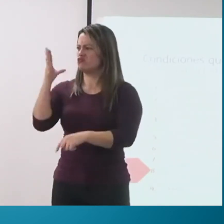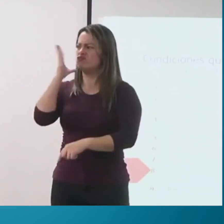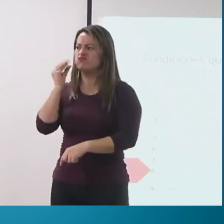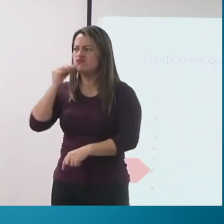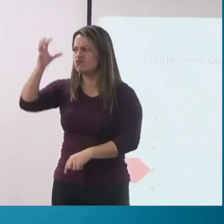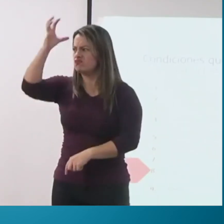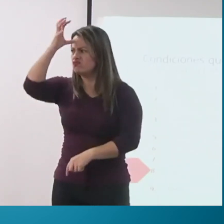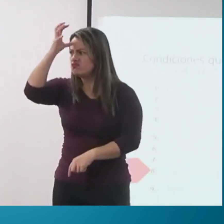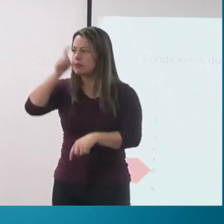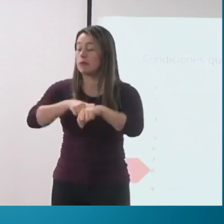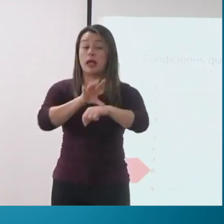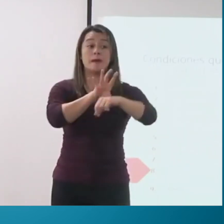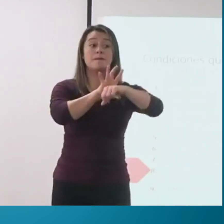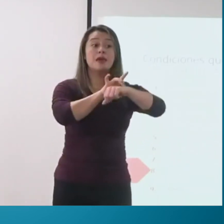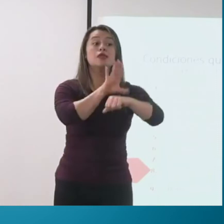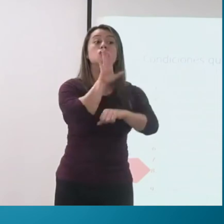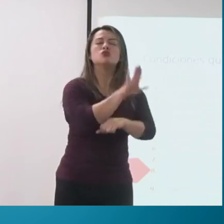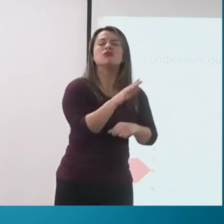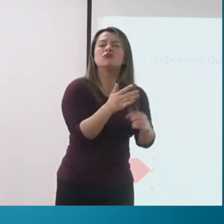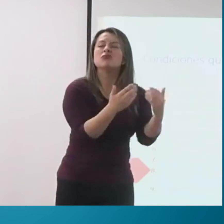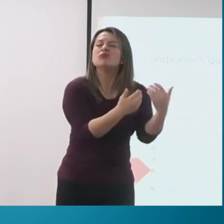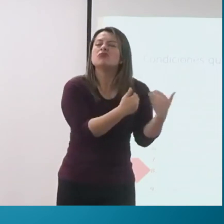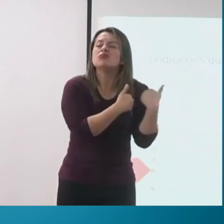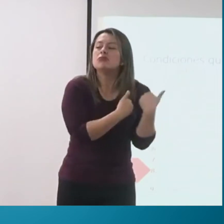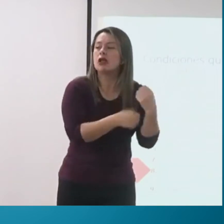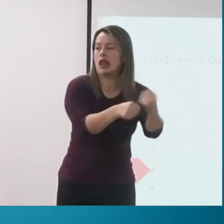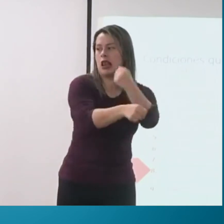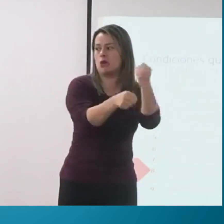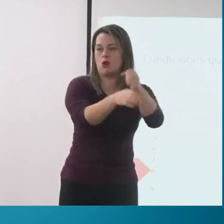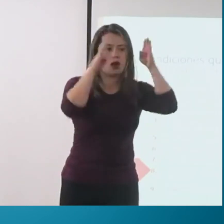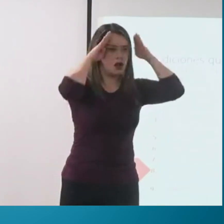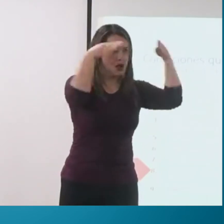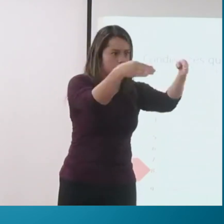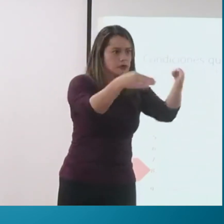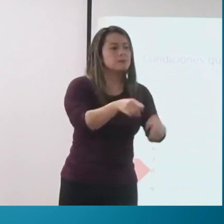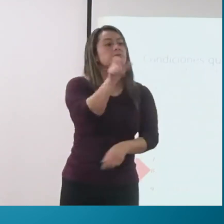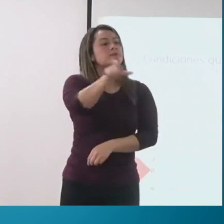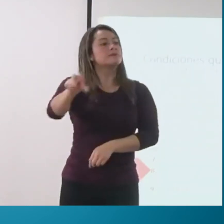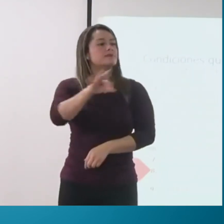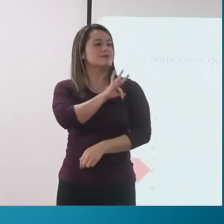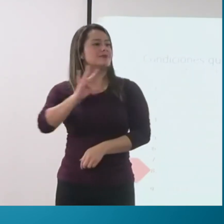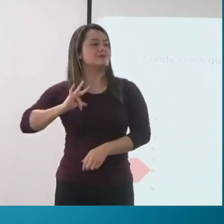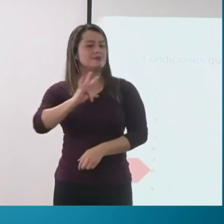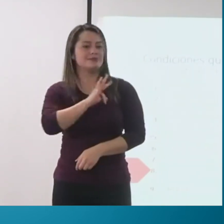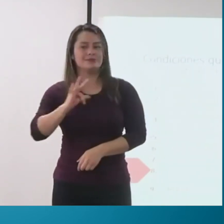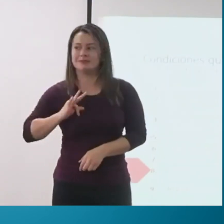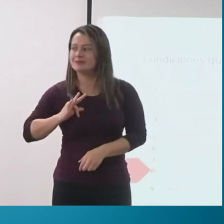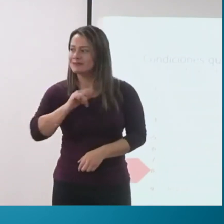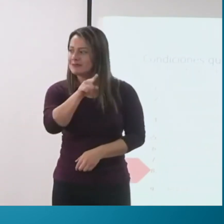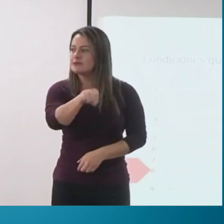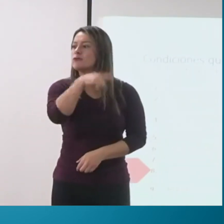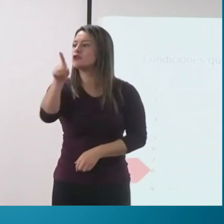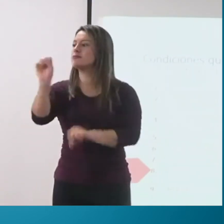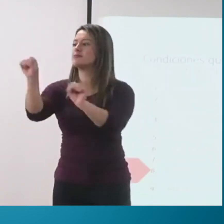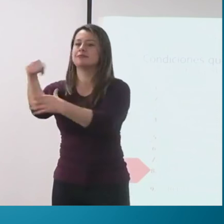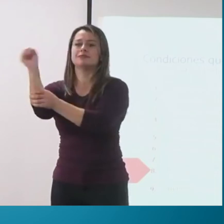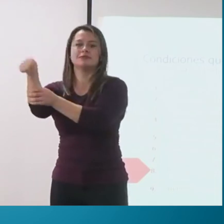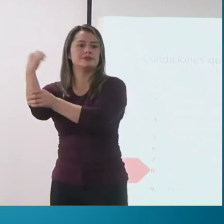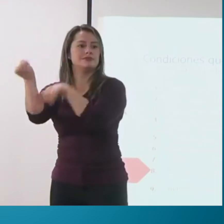por médicos laborales con experiencia en medicina laboral, terapeutas ocupacionales, terapeutas